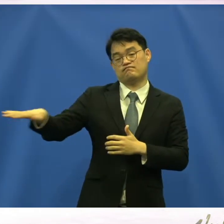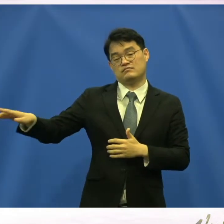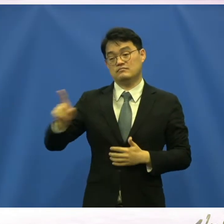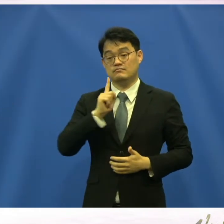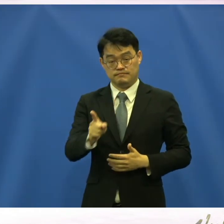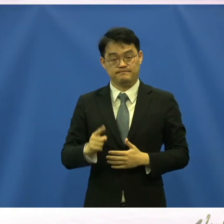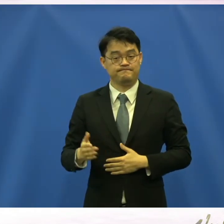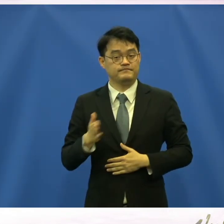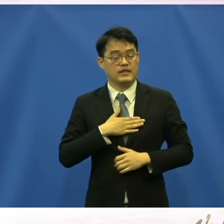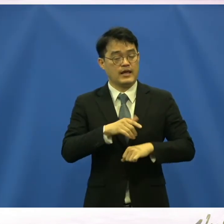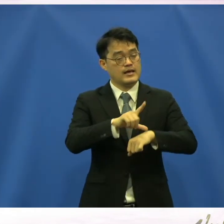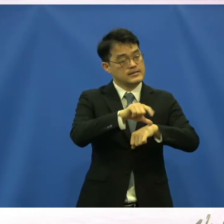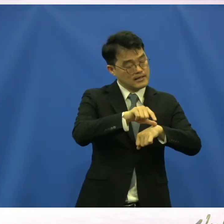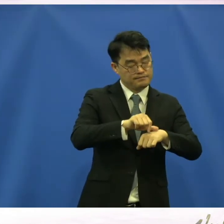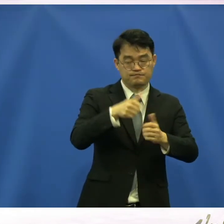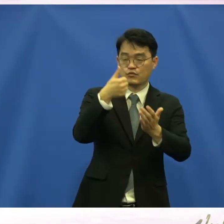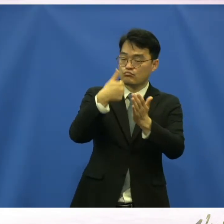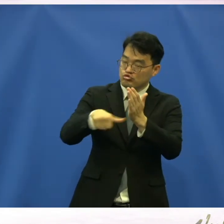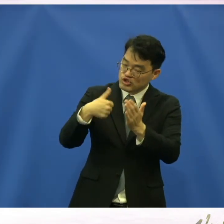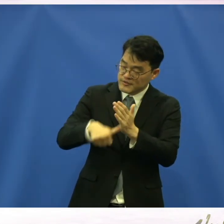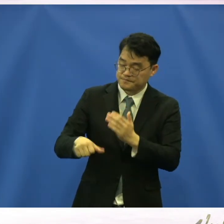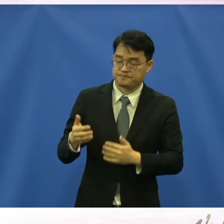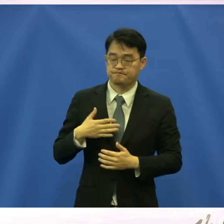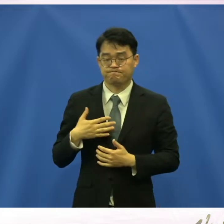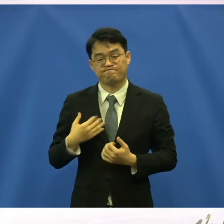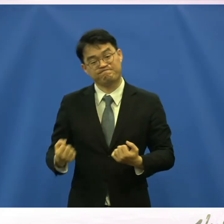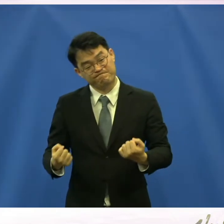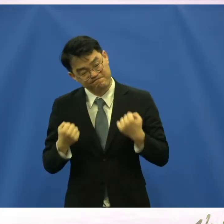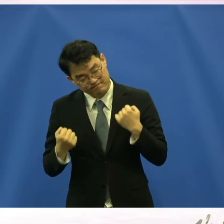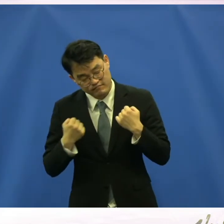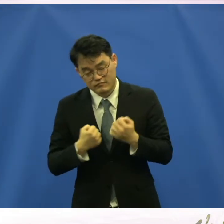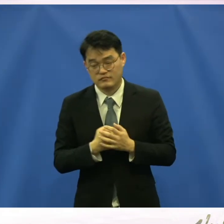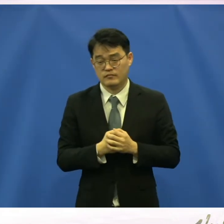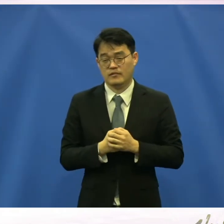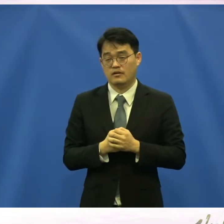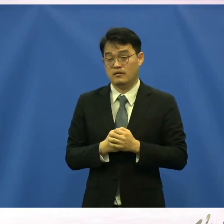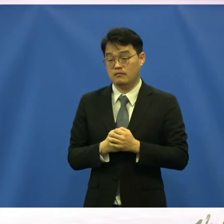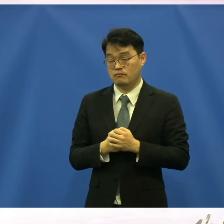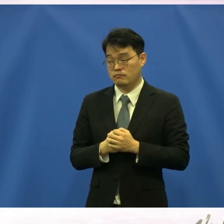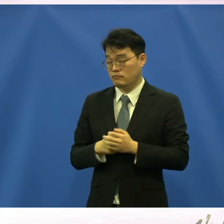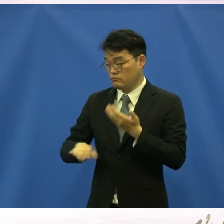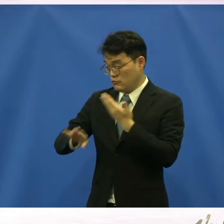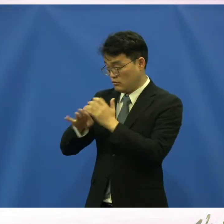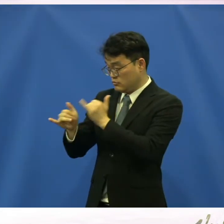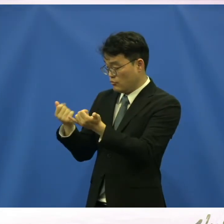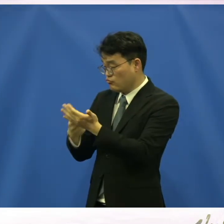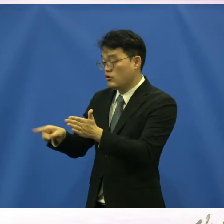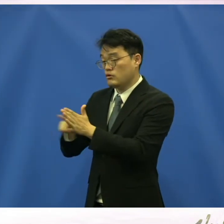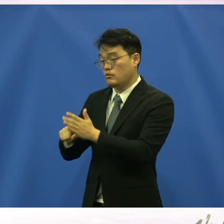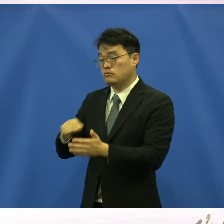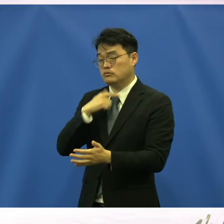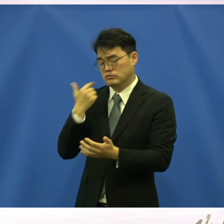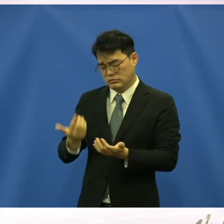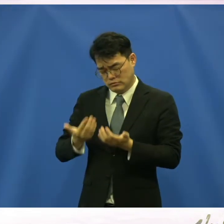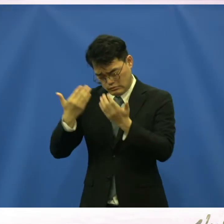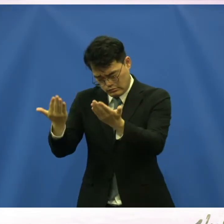물질을, 내 모든 것을 드렸는데 내가 얻는 것은 더 커요. 내 기쁨이 충만한